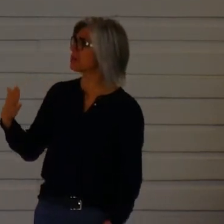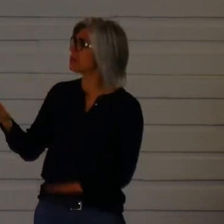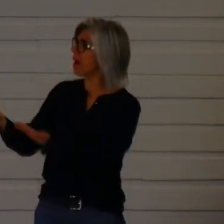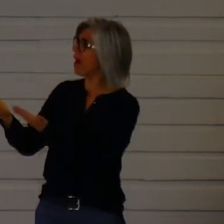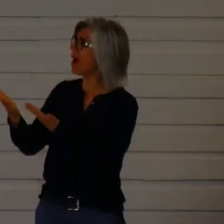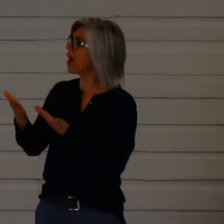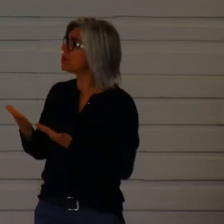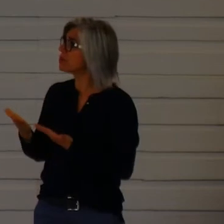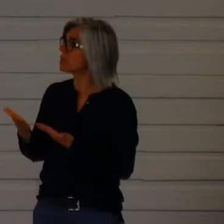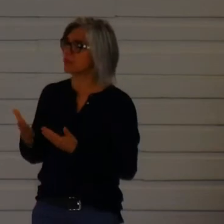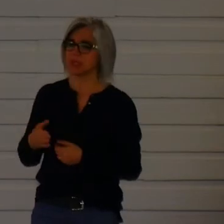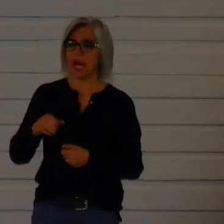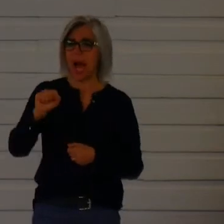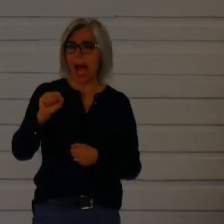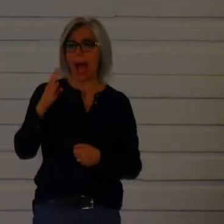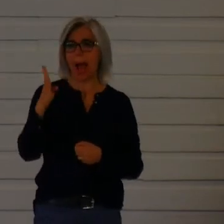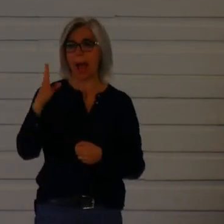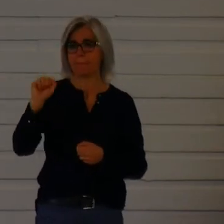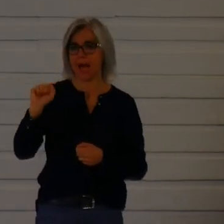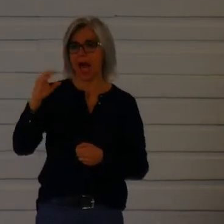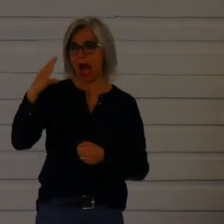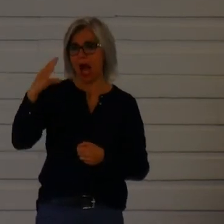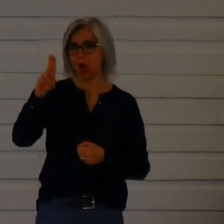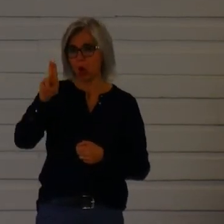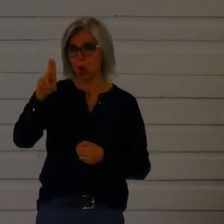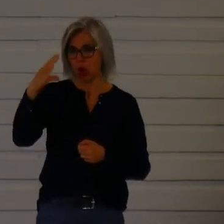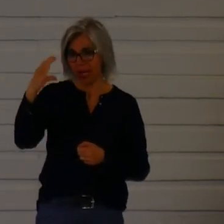Abacuc, capitolo 1, dice così.